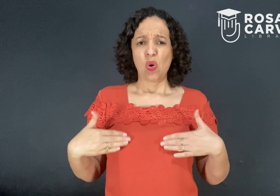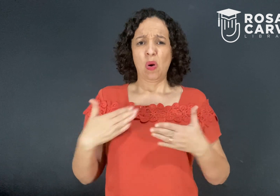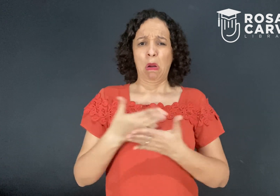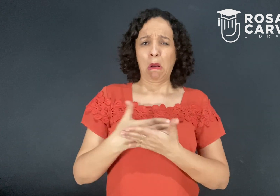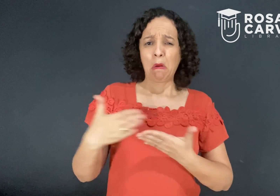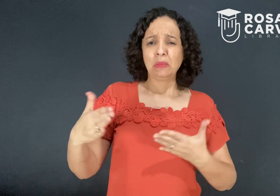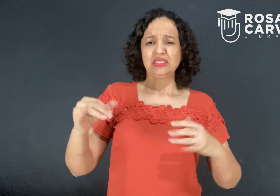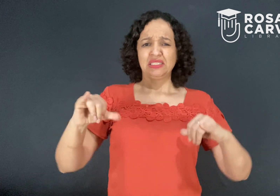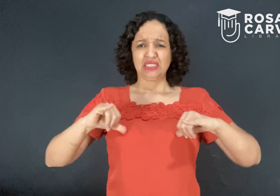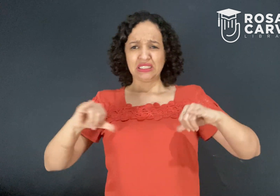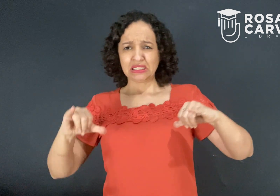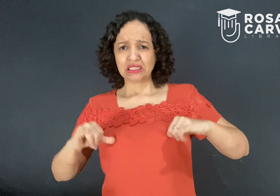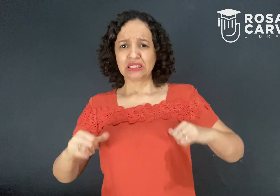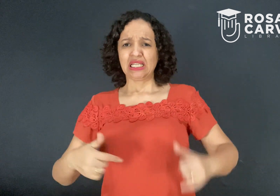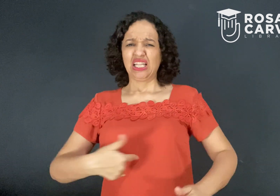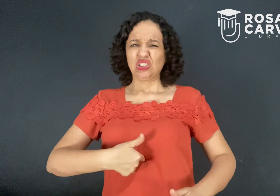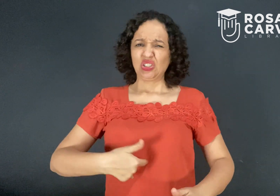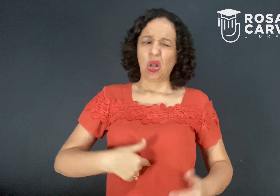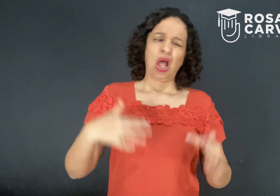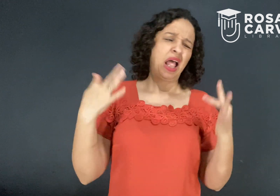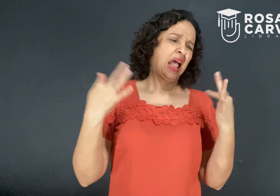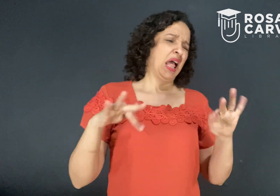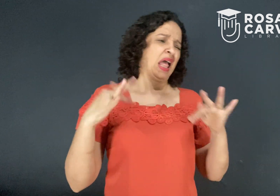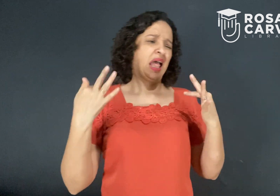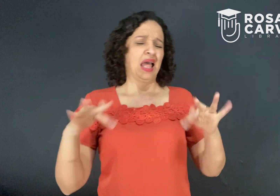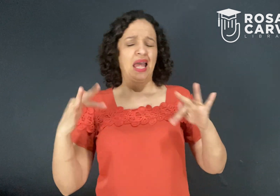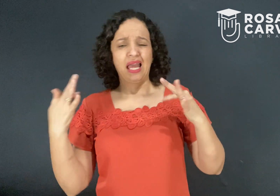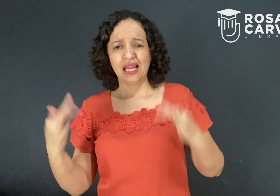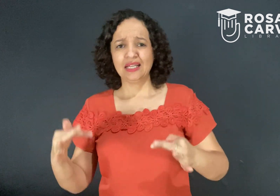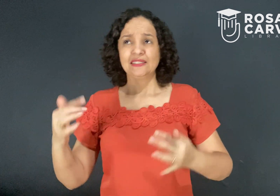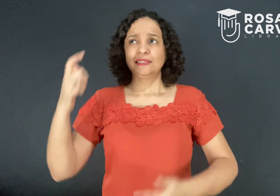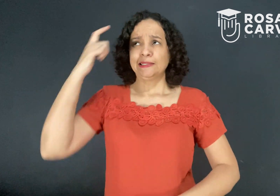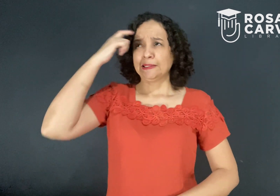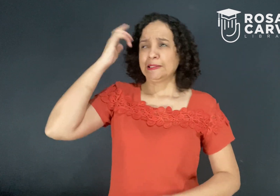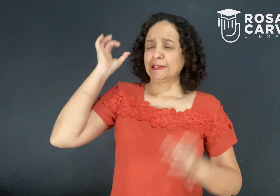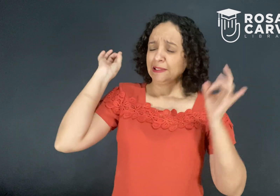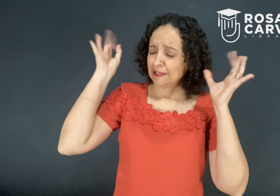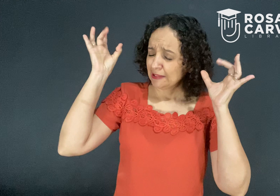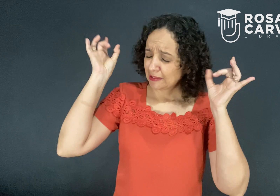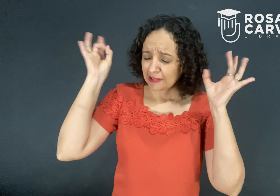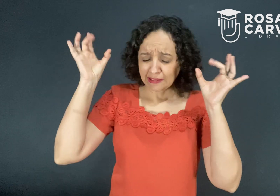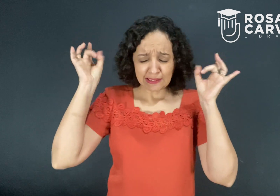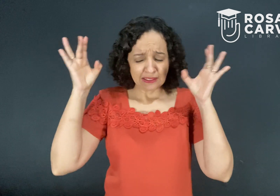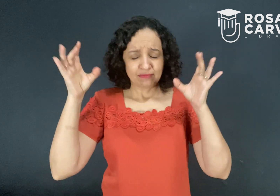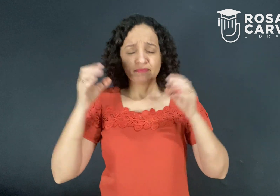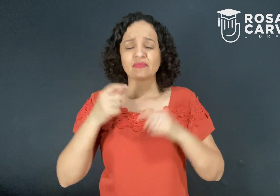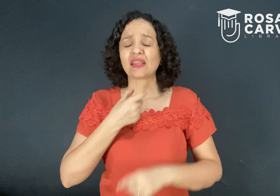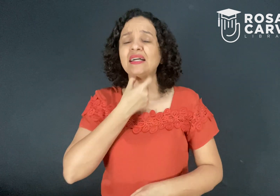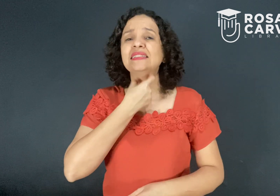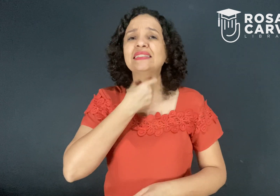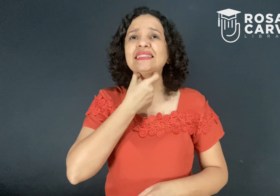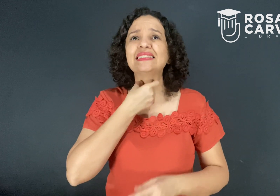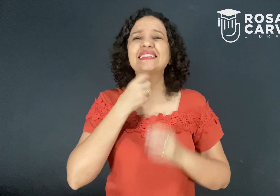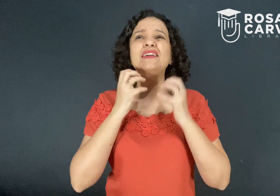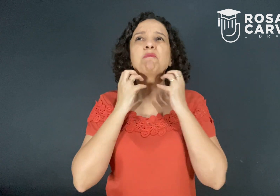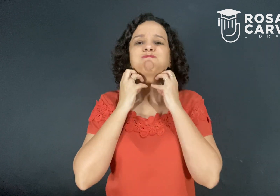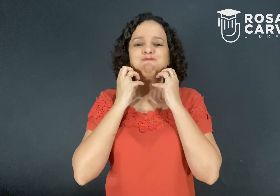corpo começou a sofrer com isso. Dores de estômago, dores de cabeça, infecções